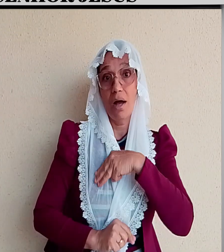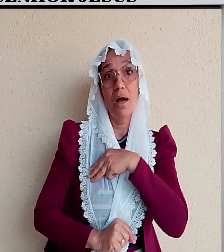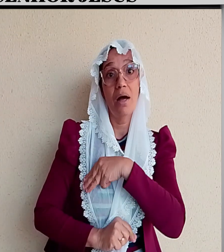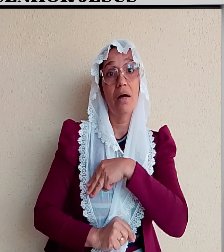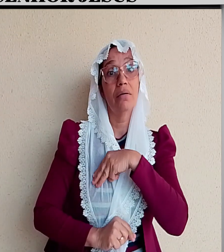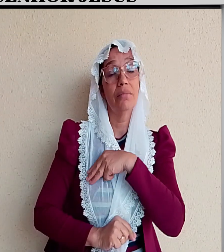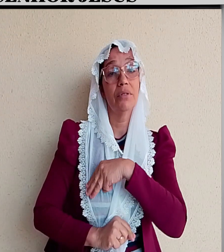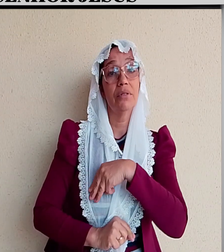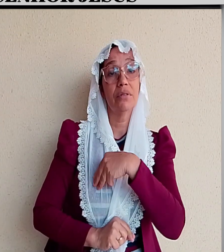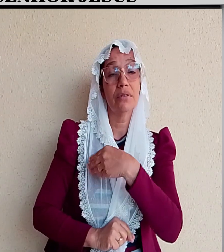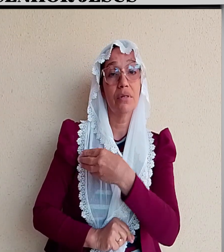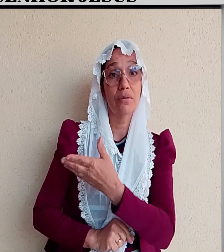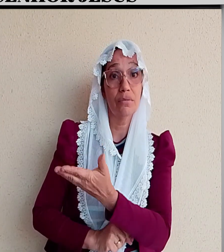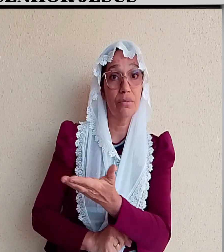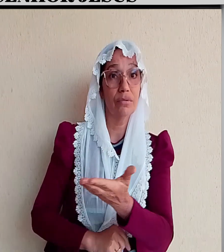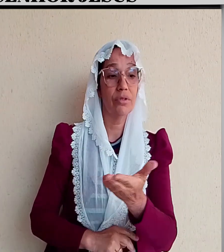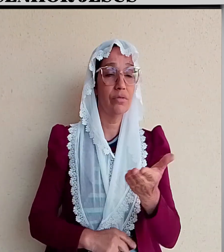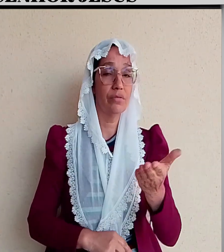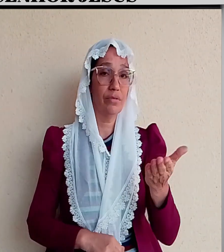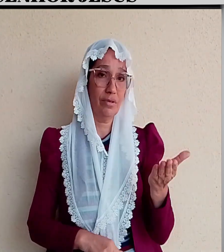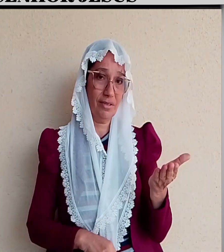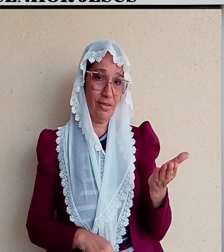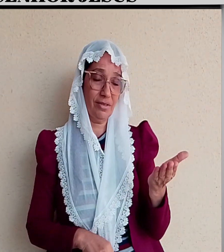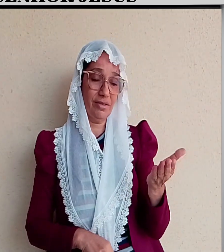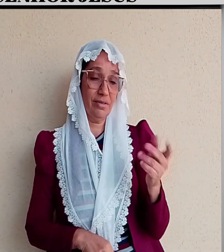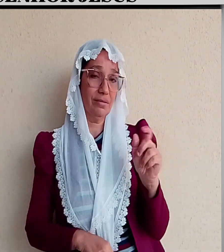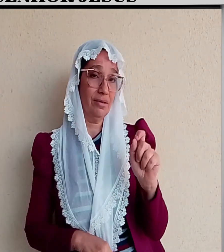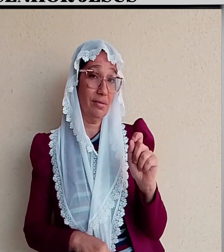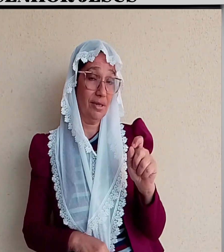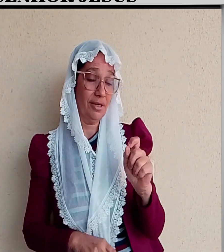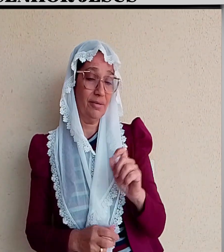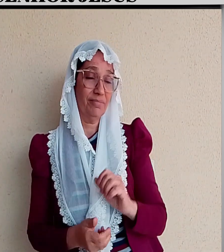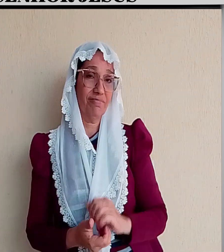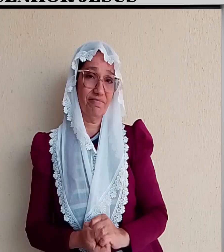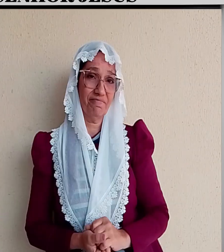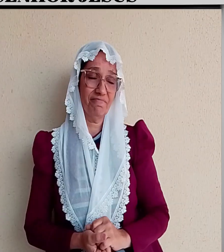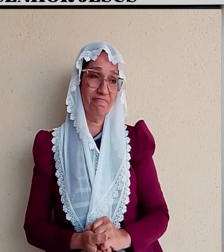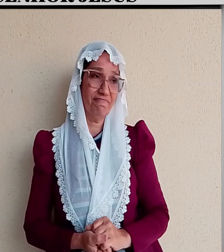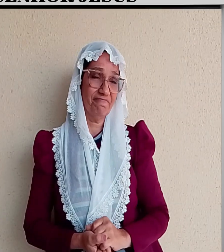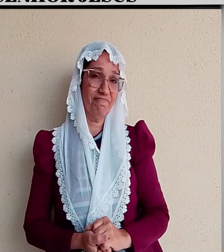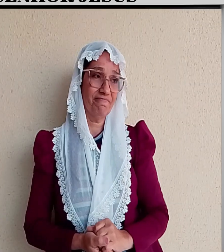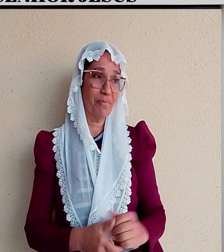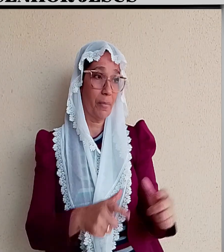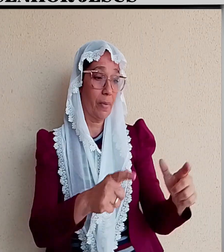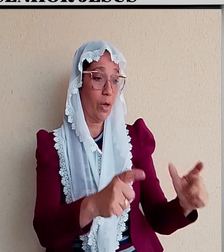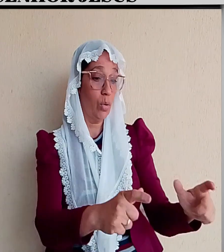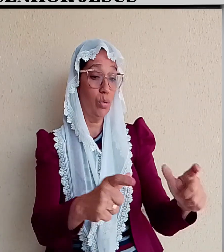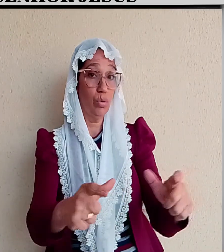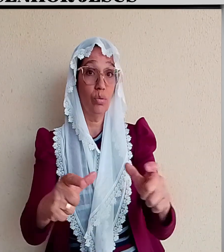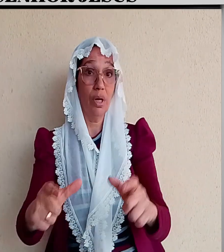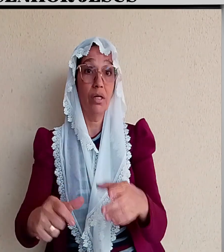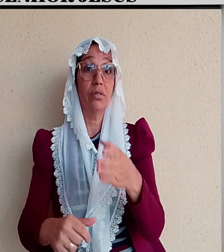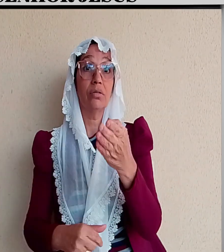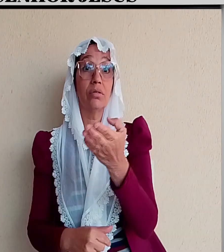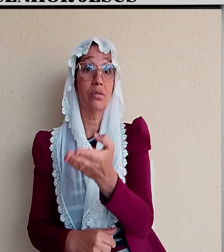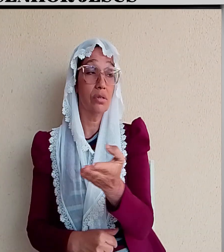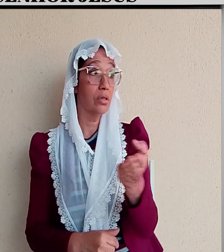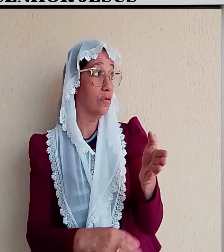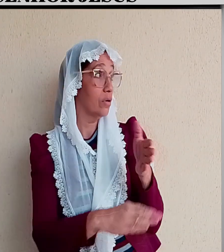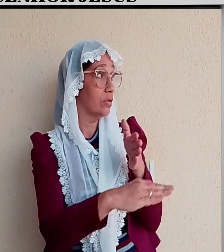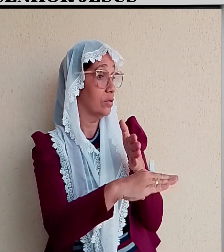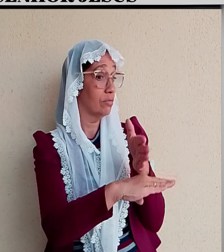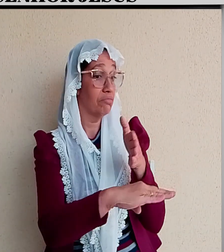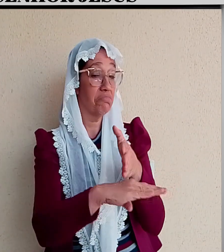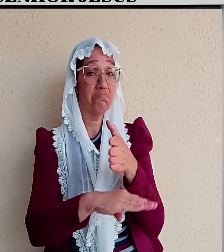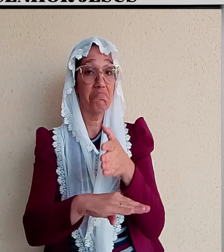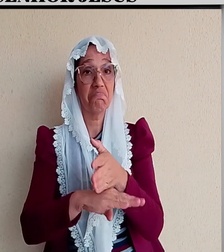algum lugar e não serão bem recebidos. Aleluia. Santo é o Senhor. Rejeitarão a